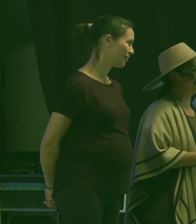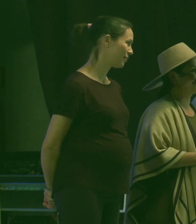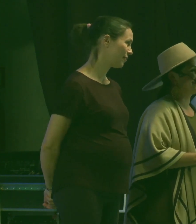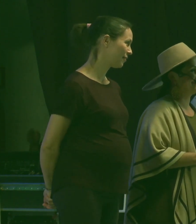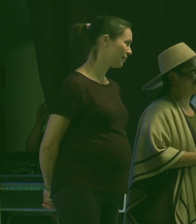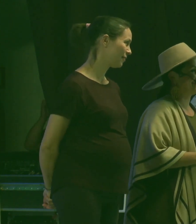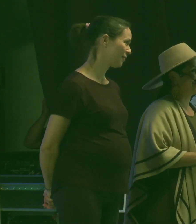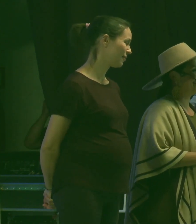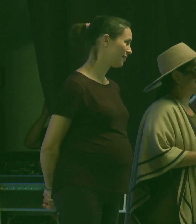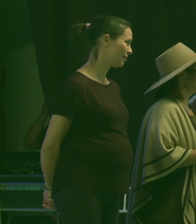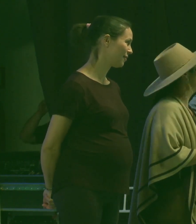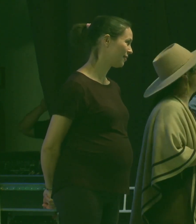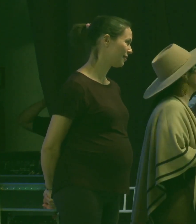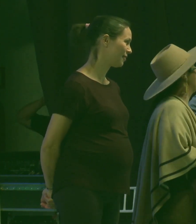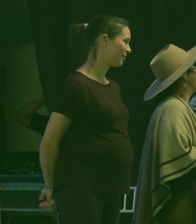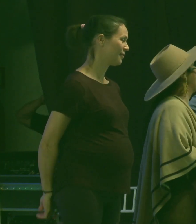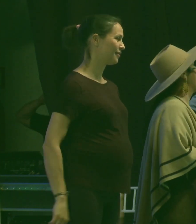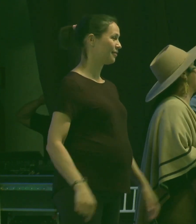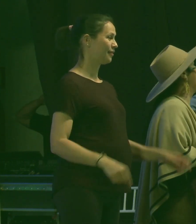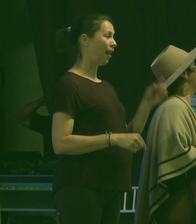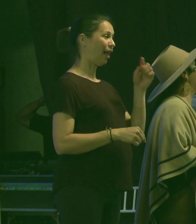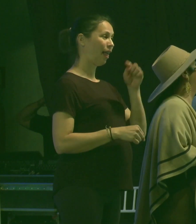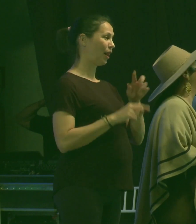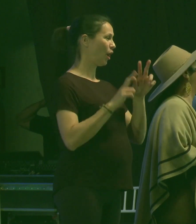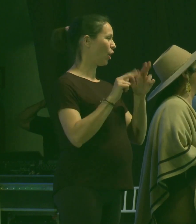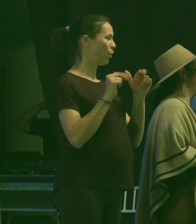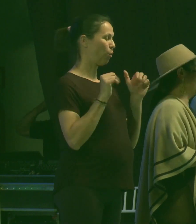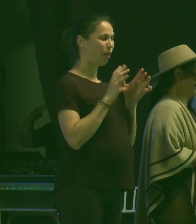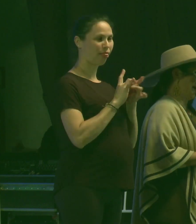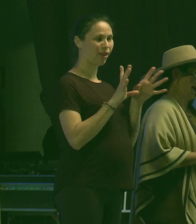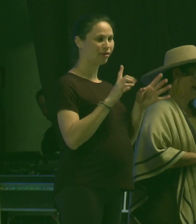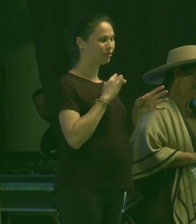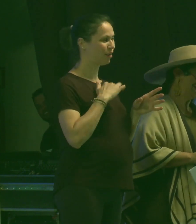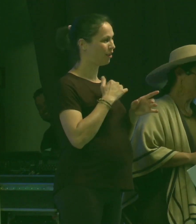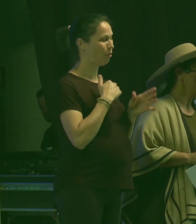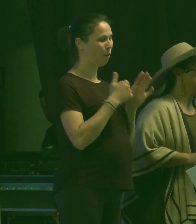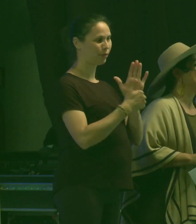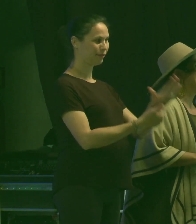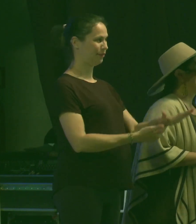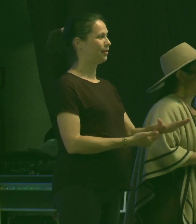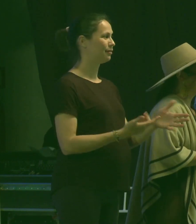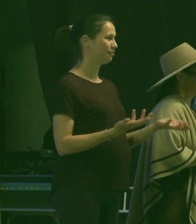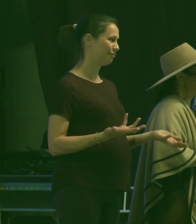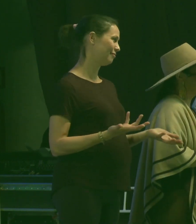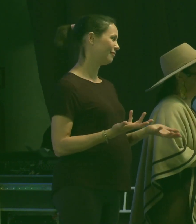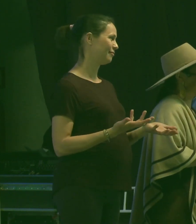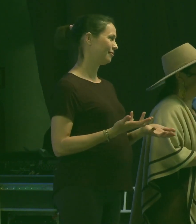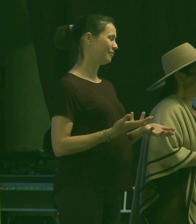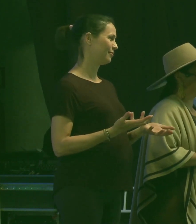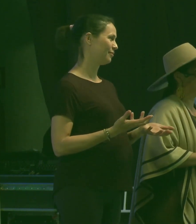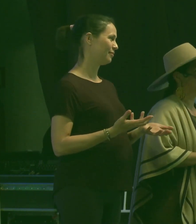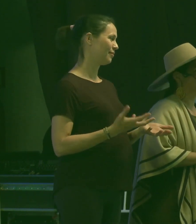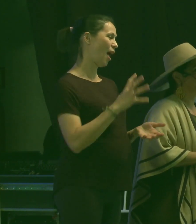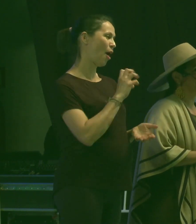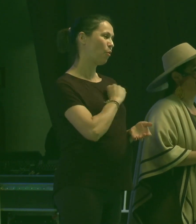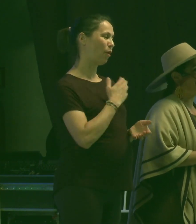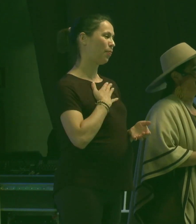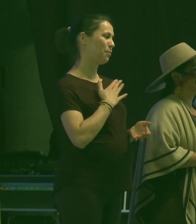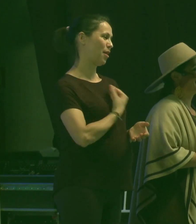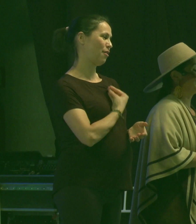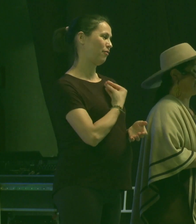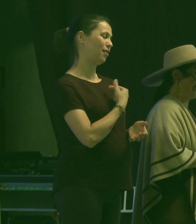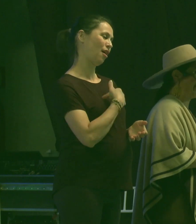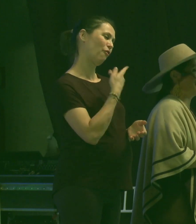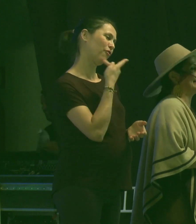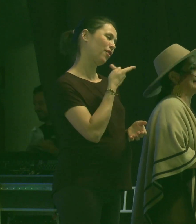Kirchhoff. Ela nunca deixa eu apresentar o Jean nos festivais. Ela sempre diz, é o grande amor da minha vida, eu que quero falar,